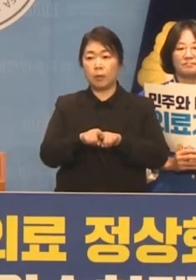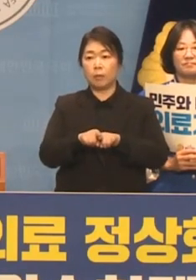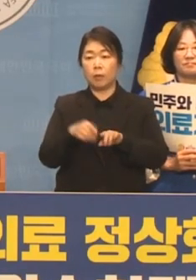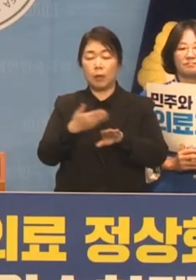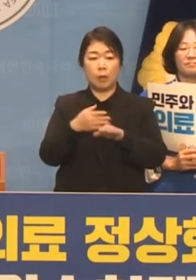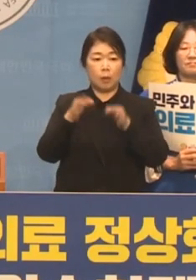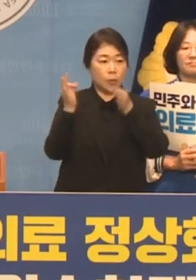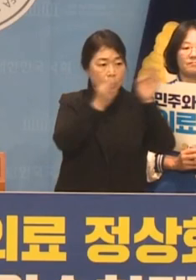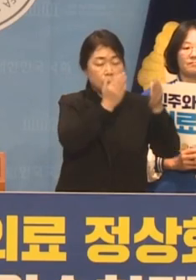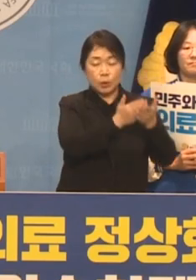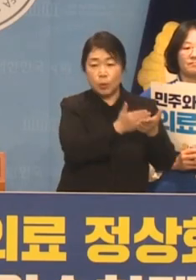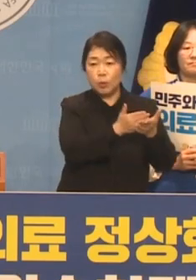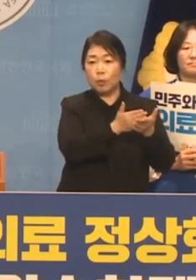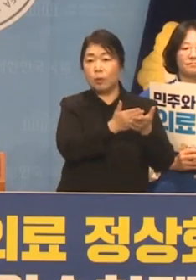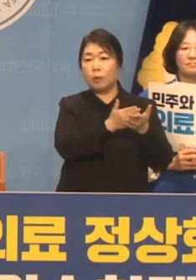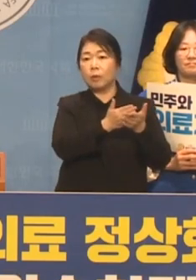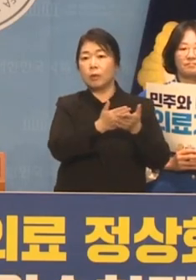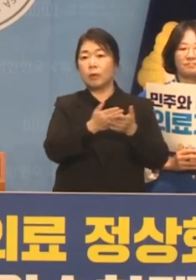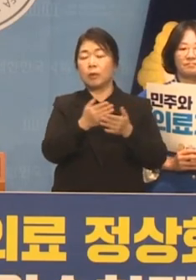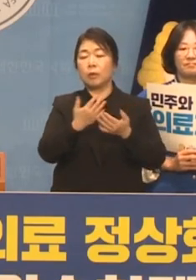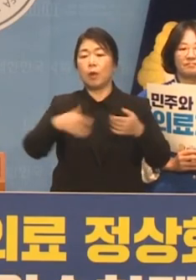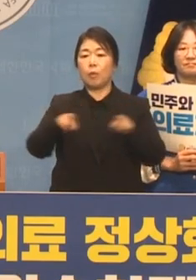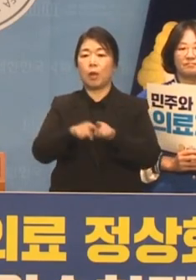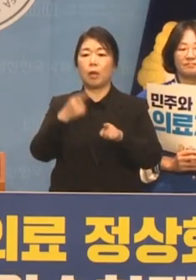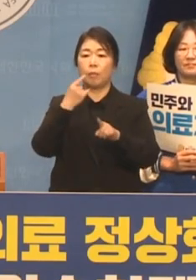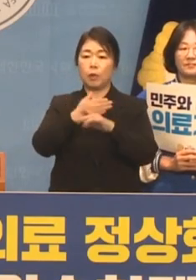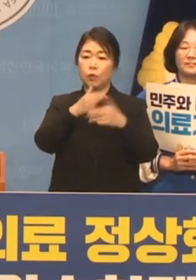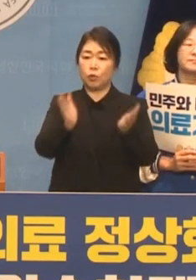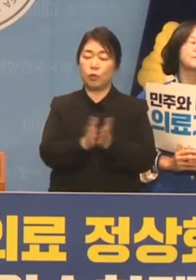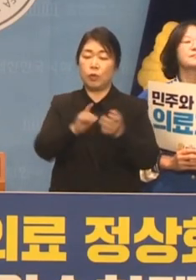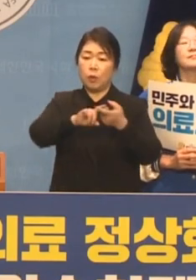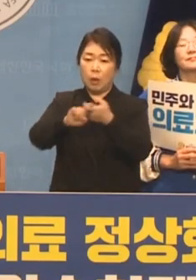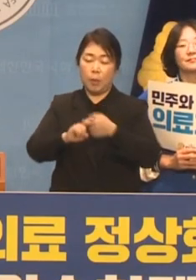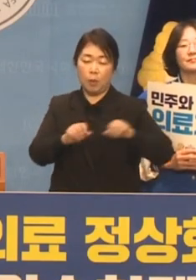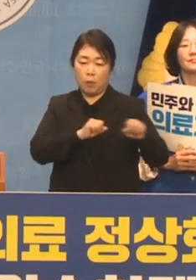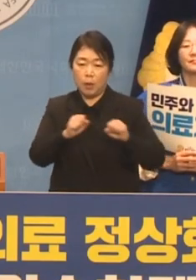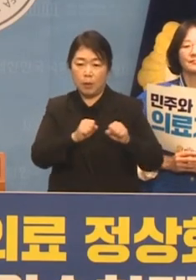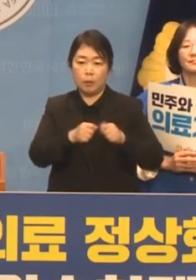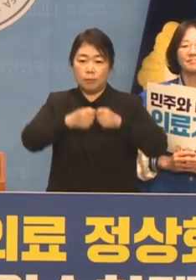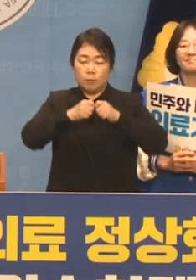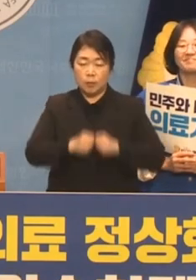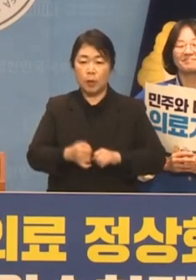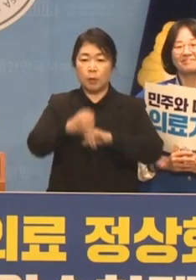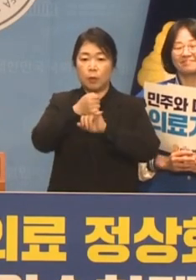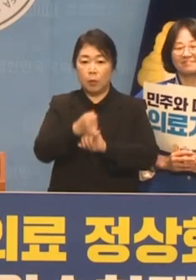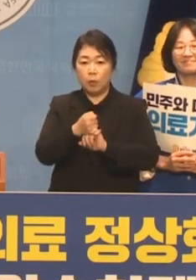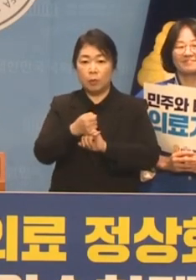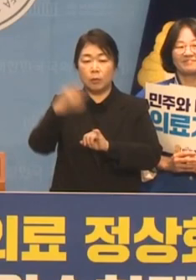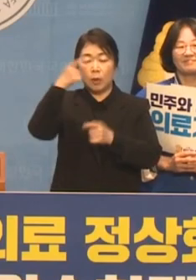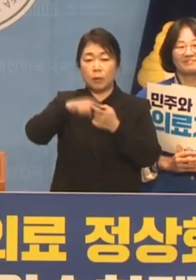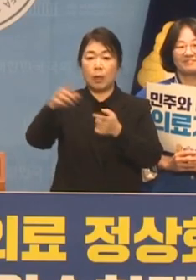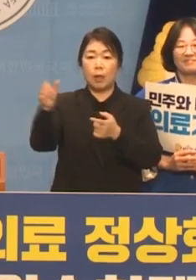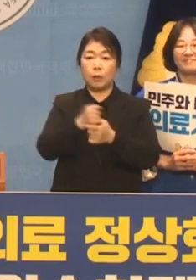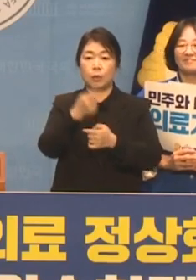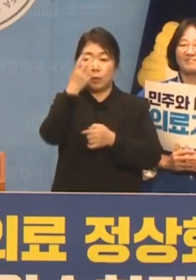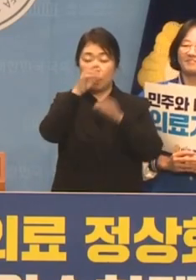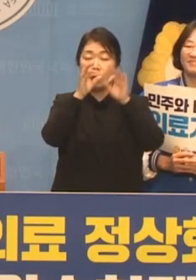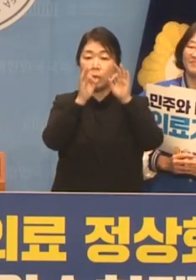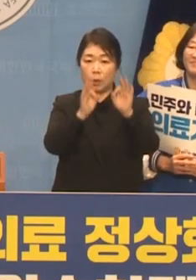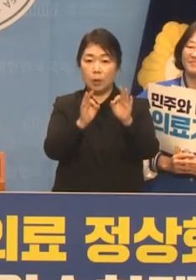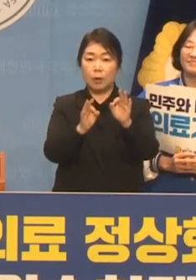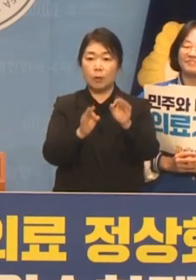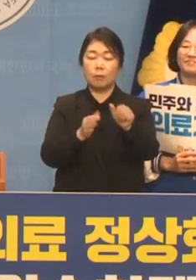돌아보지 마시고 어 더불어민주 연합의 활약을 꼭 관심 가지고 어 다뤄 주시기를